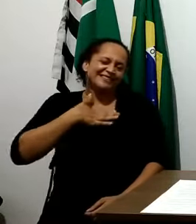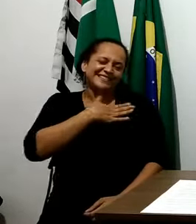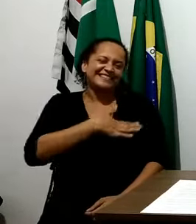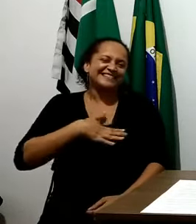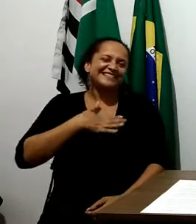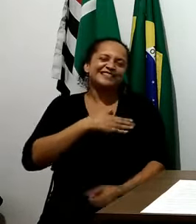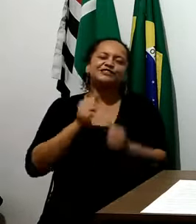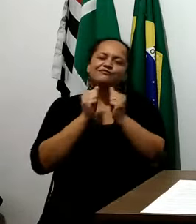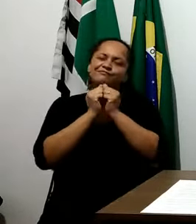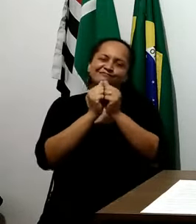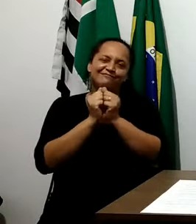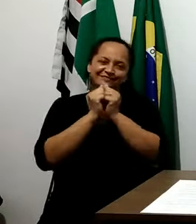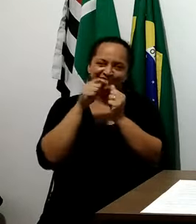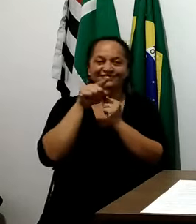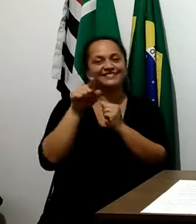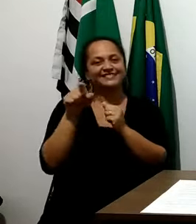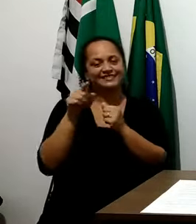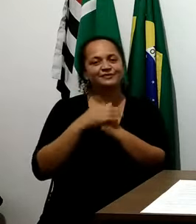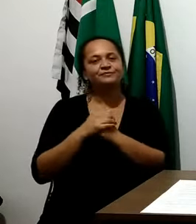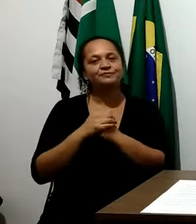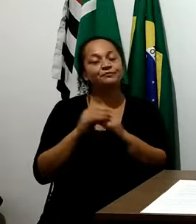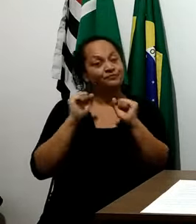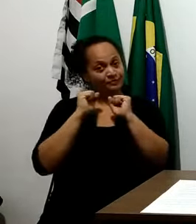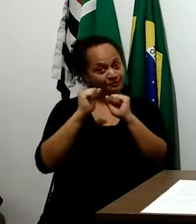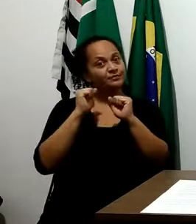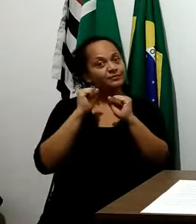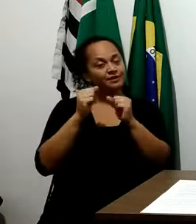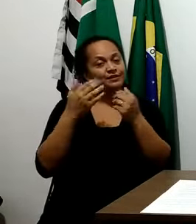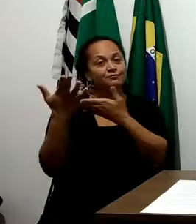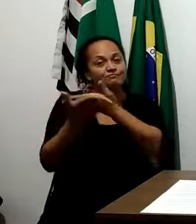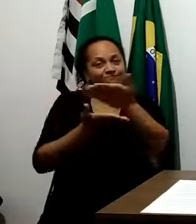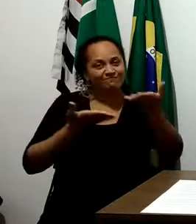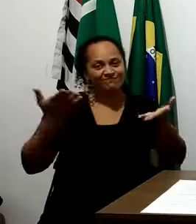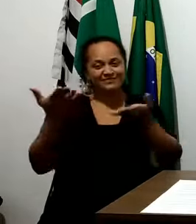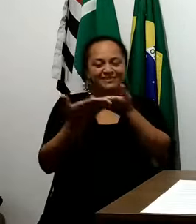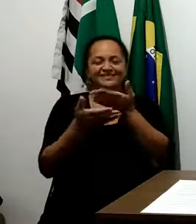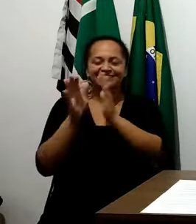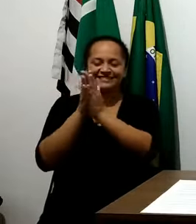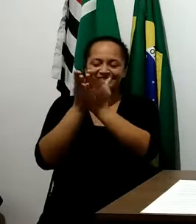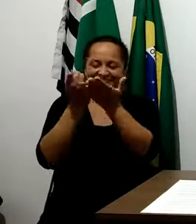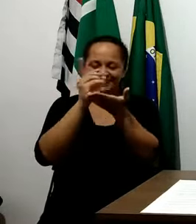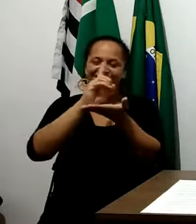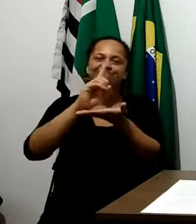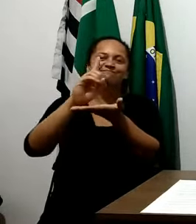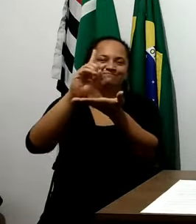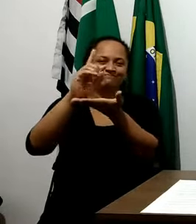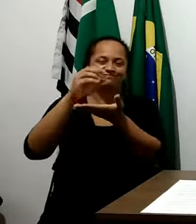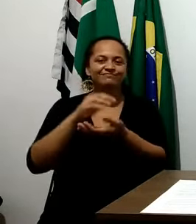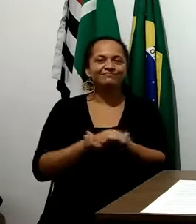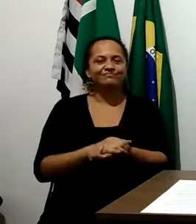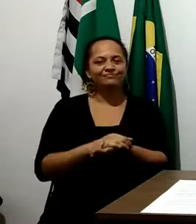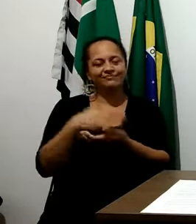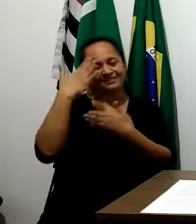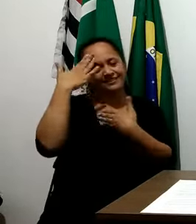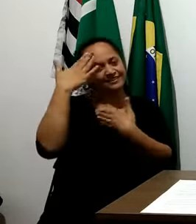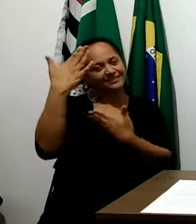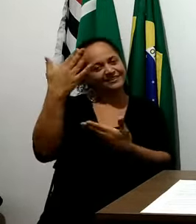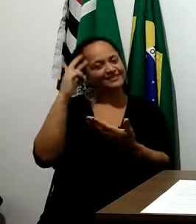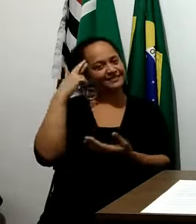com vocês, podendo compartilhar um pouco da Palavra de Deus. E queria agradecer